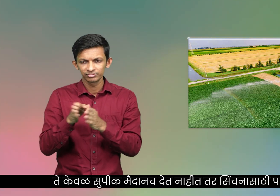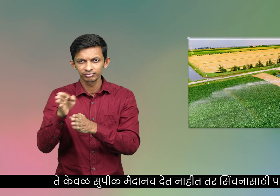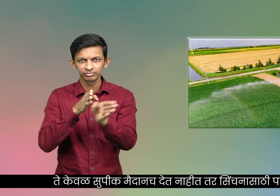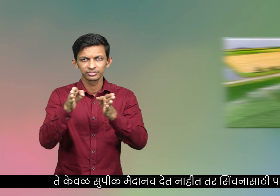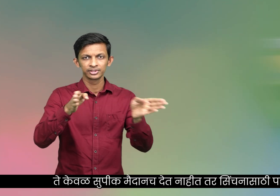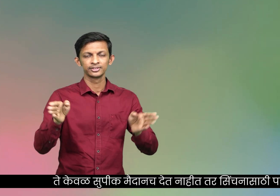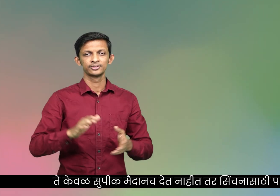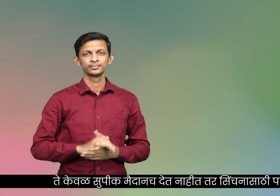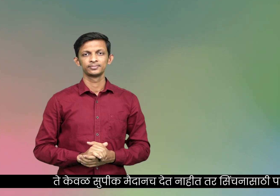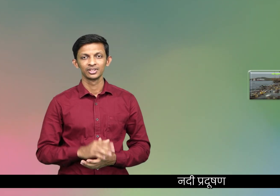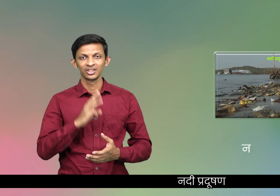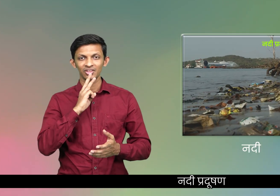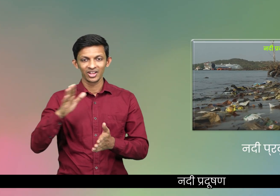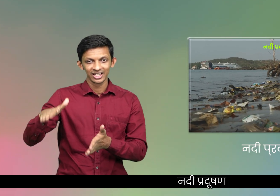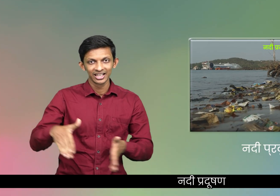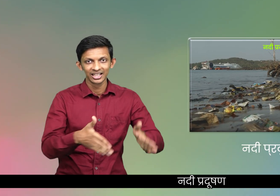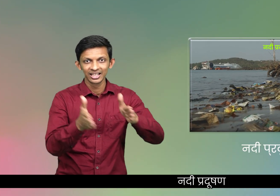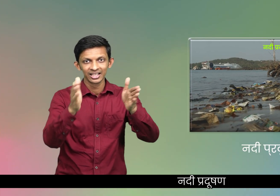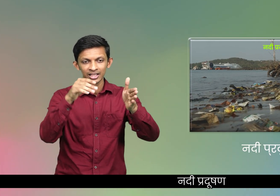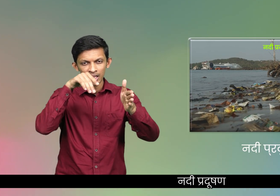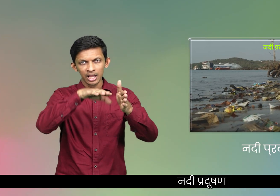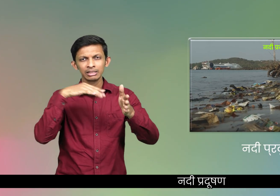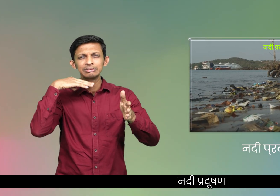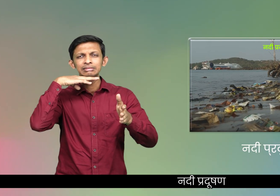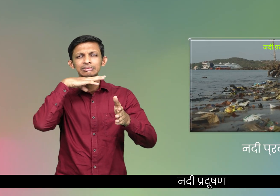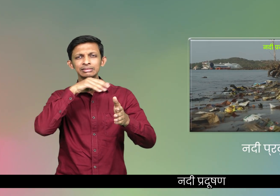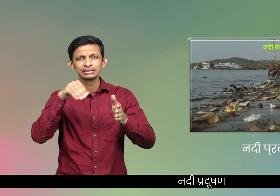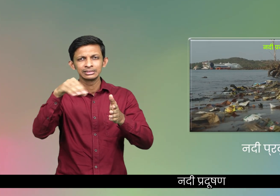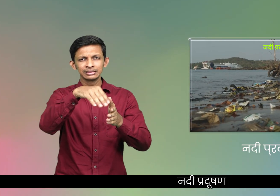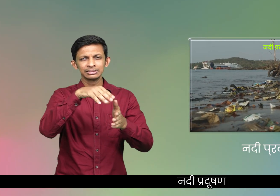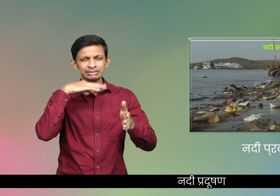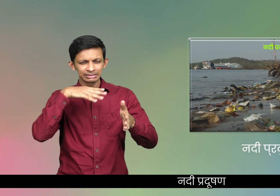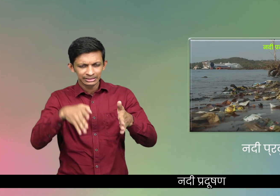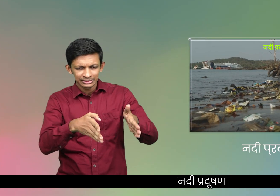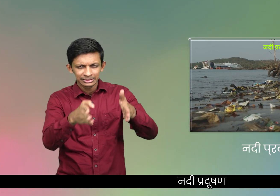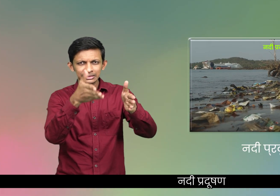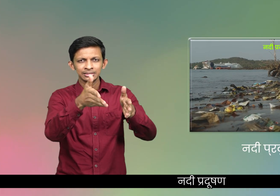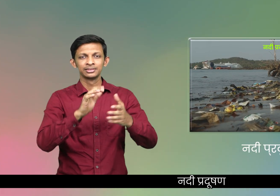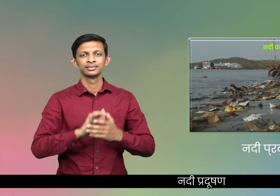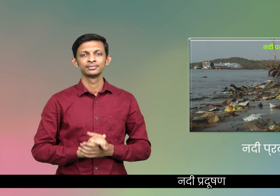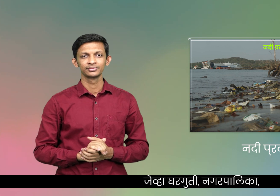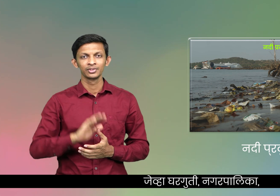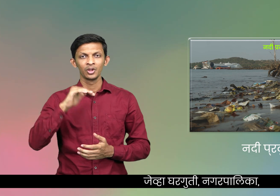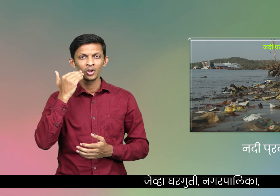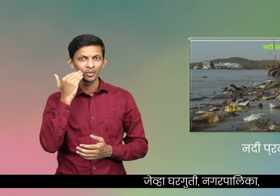नदी प्रदूषण: जेव्हा